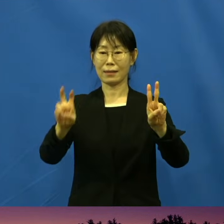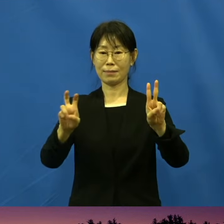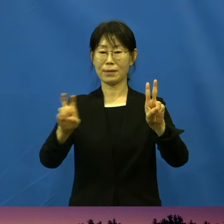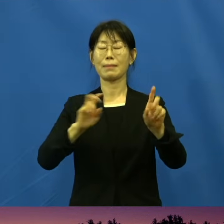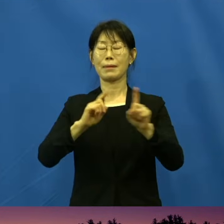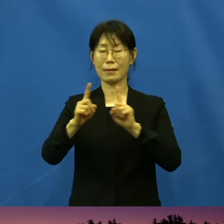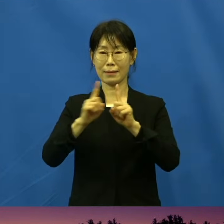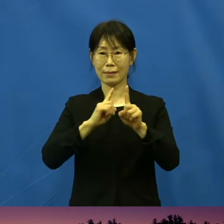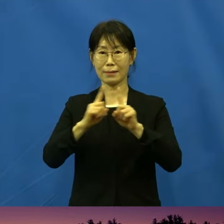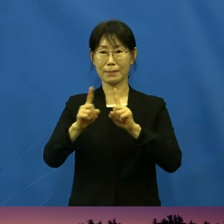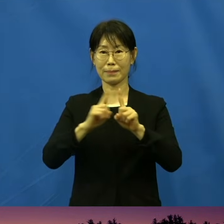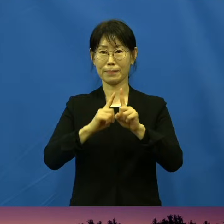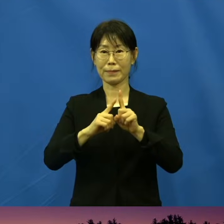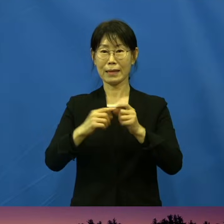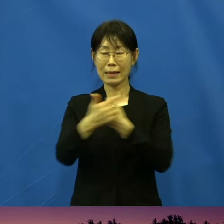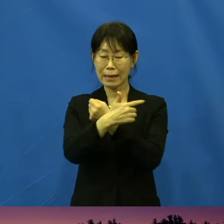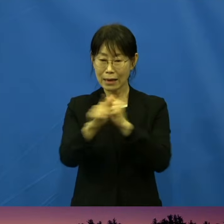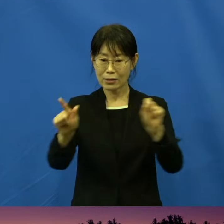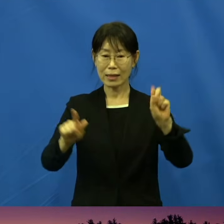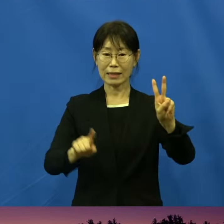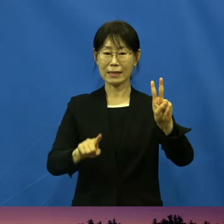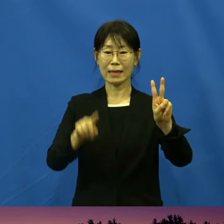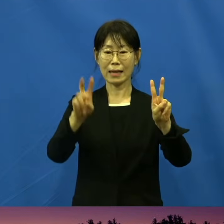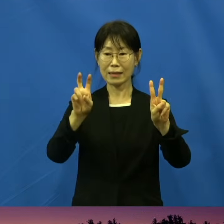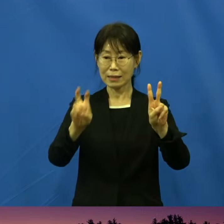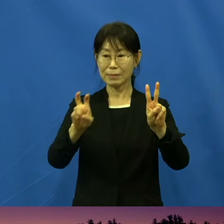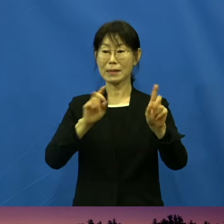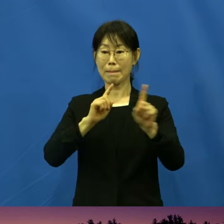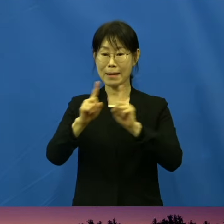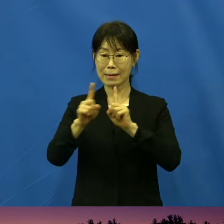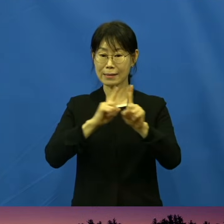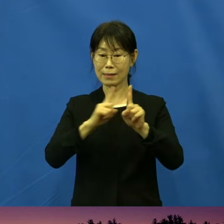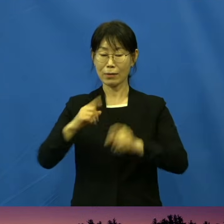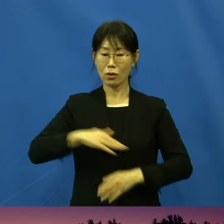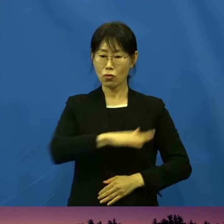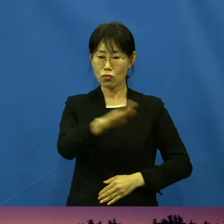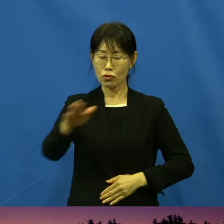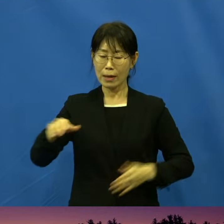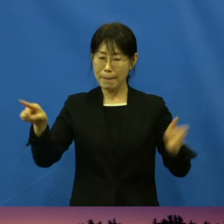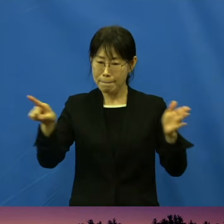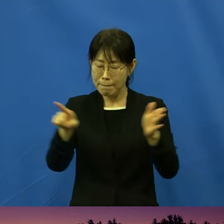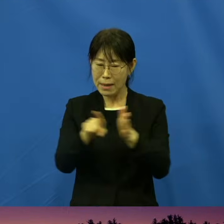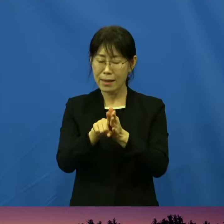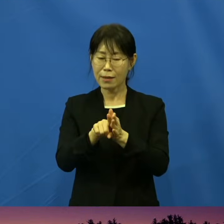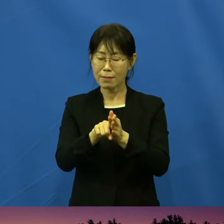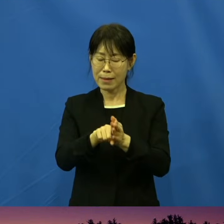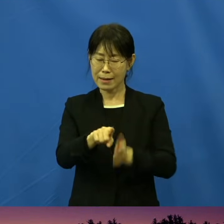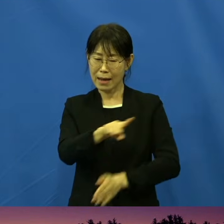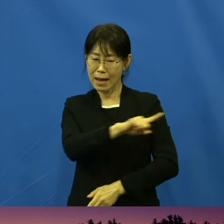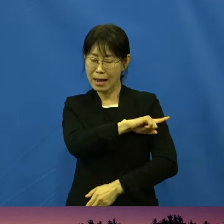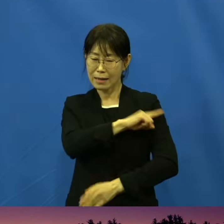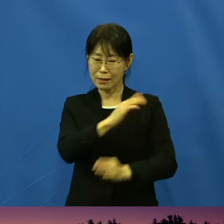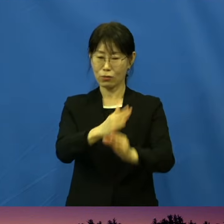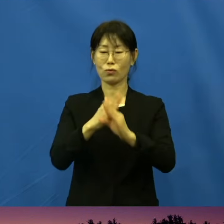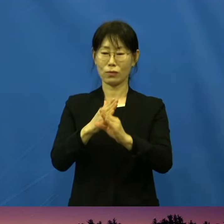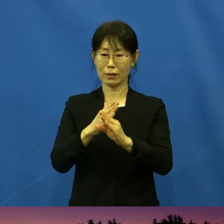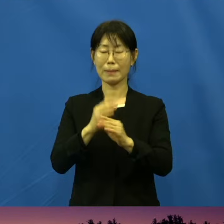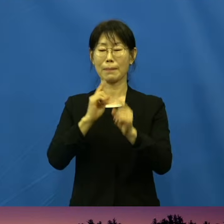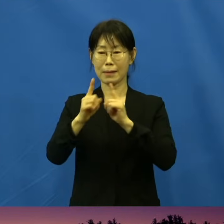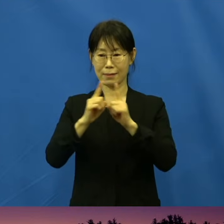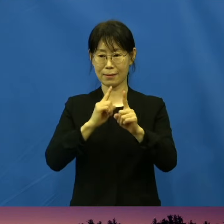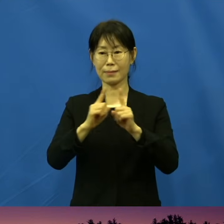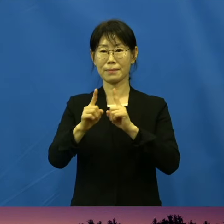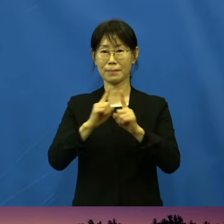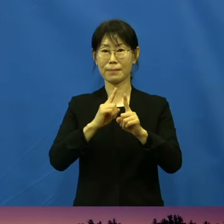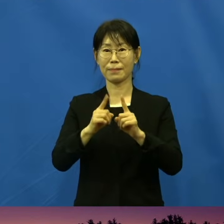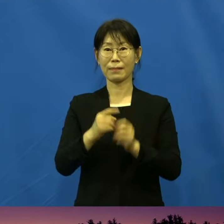20절이고, 이 갈라디아서 2장 20절은 우리의 신앙의 핵심적인 그런 내용들이 들어있는